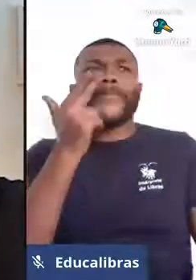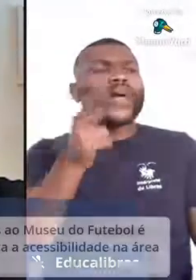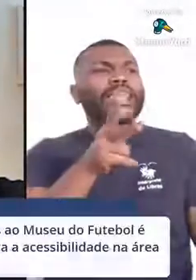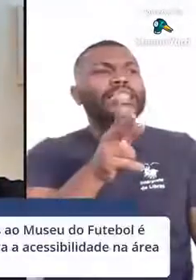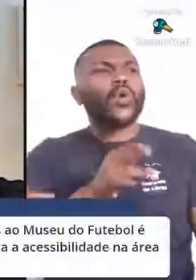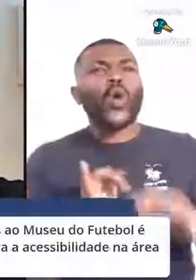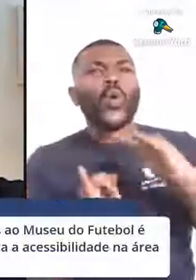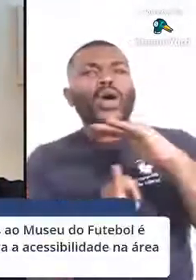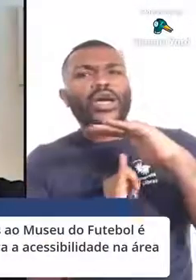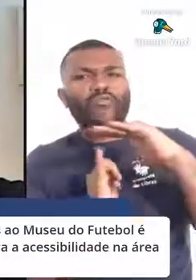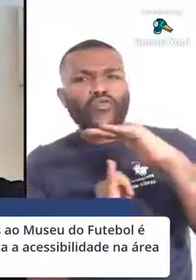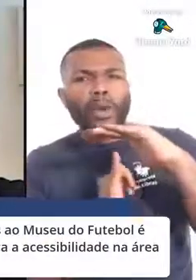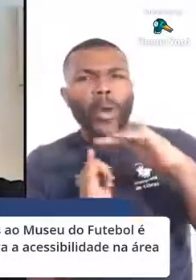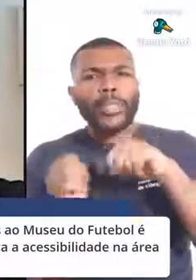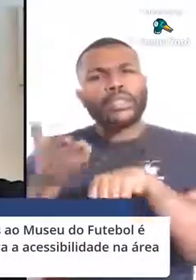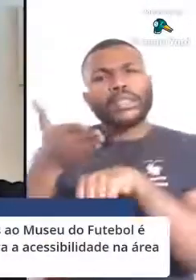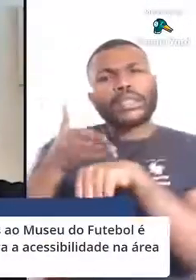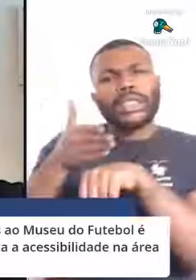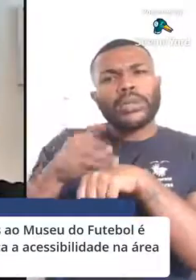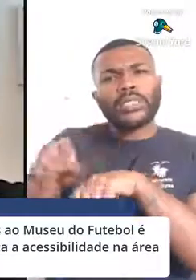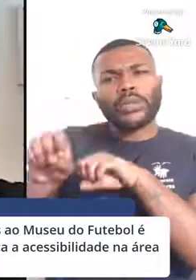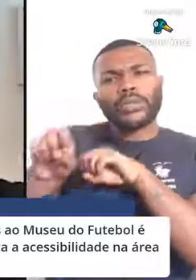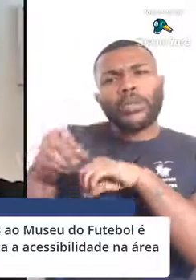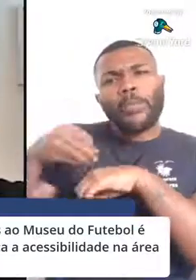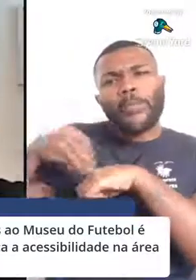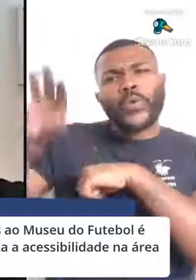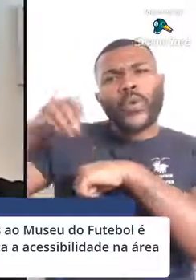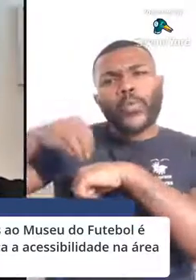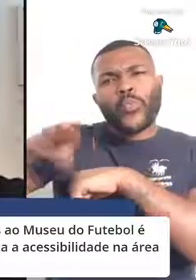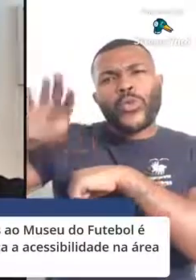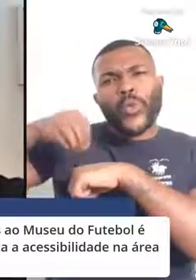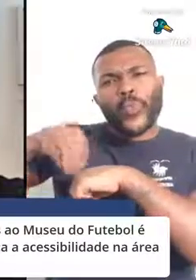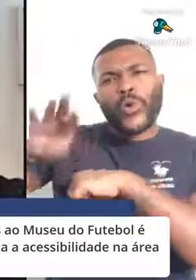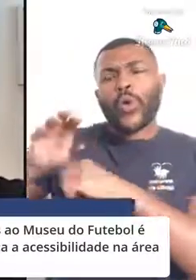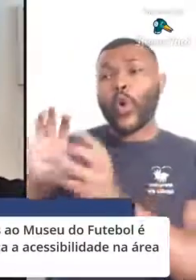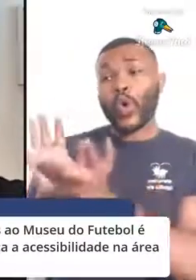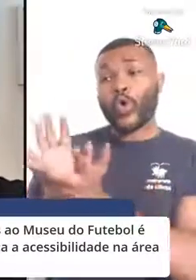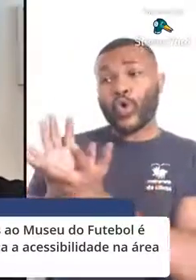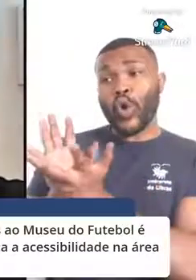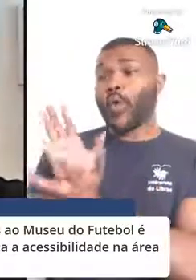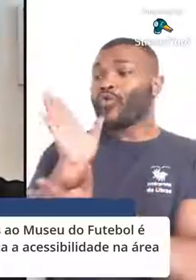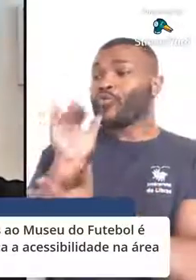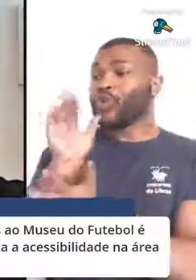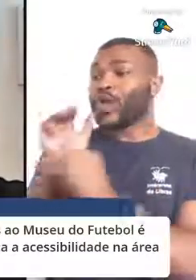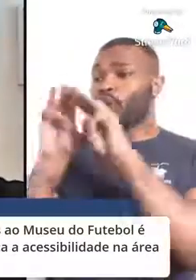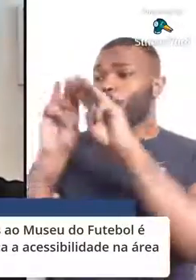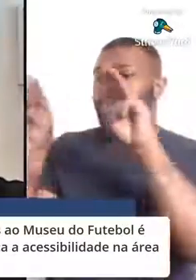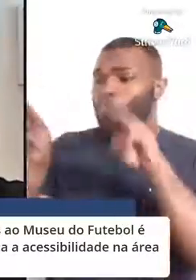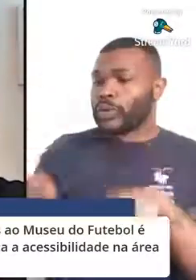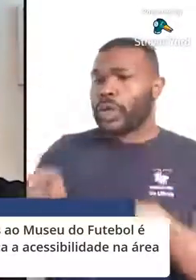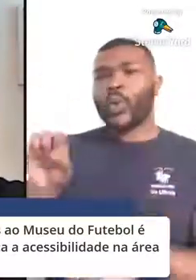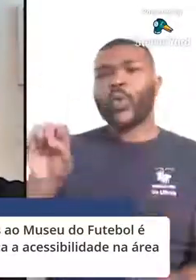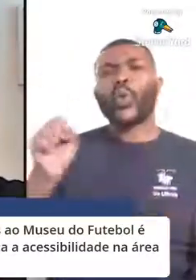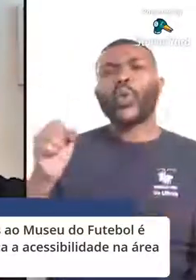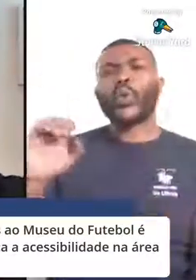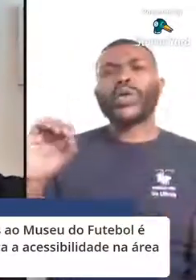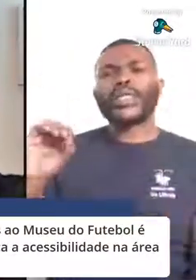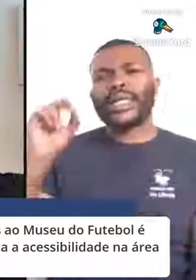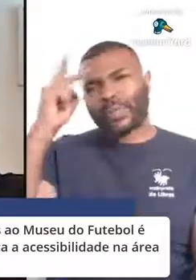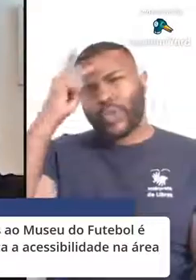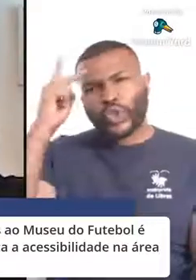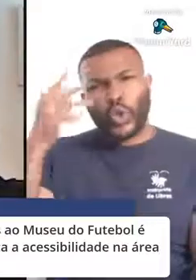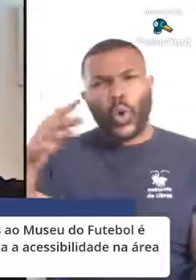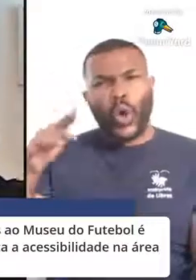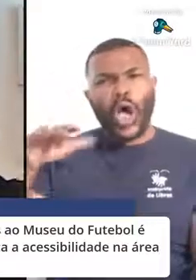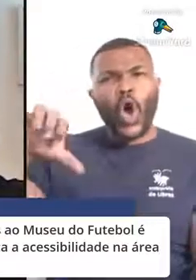tem um entendimento de toda a equipe do museu, das 80, 90 pessoas que trabalham no museu, como é que é